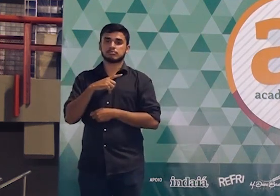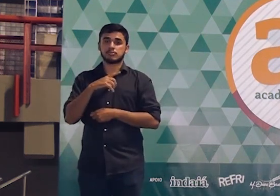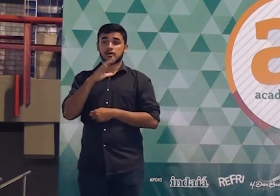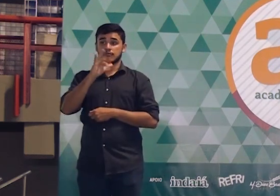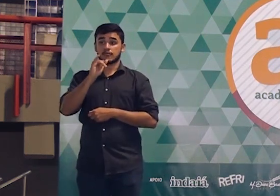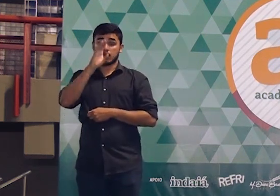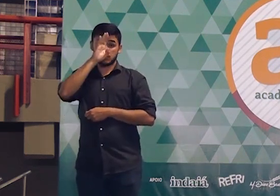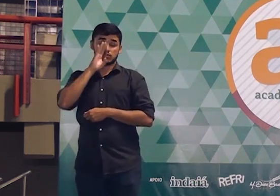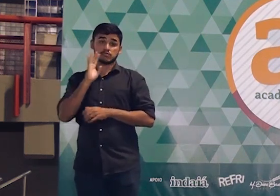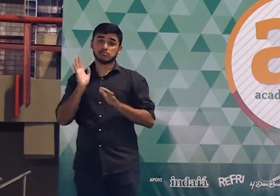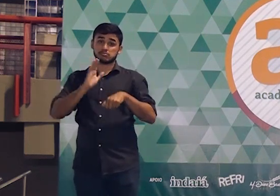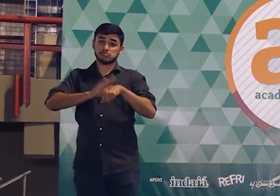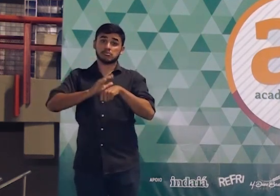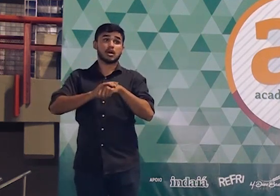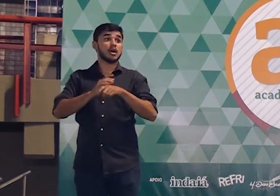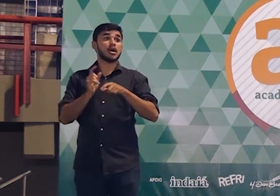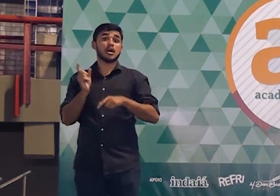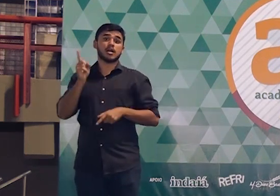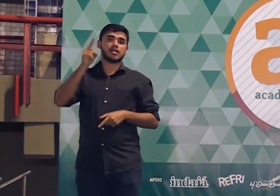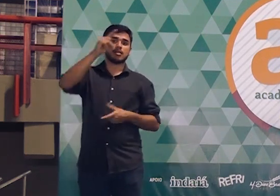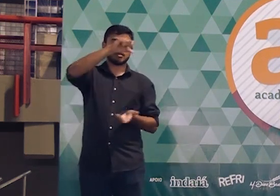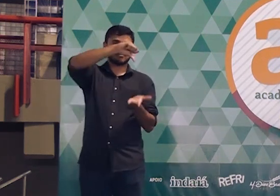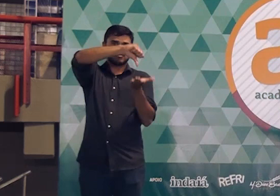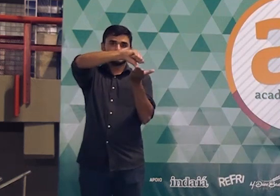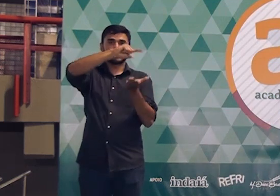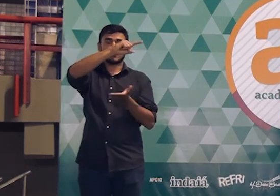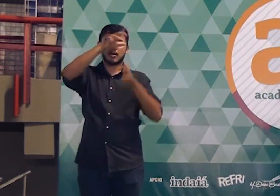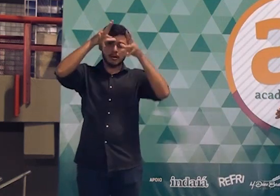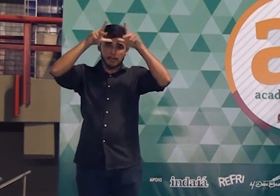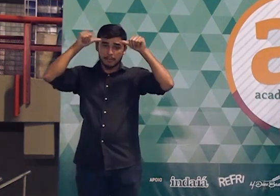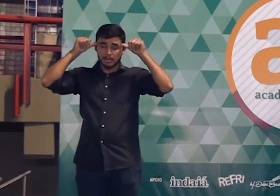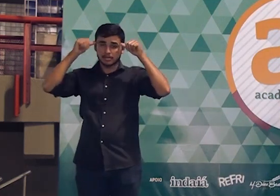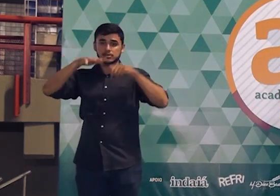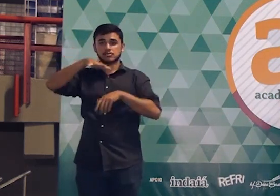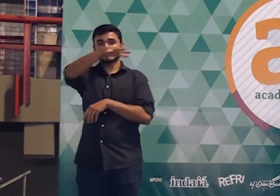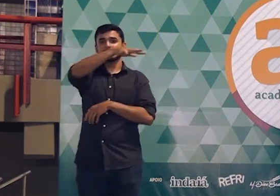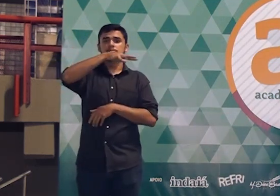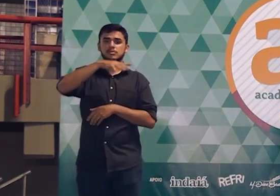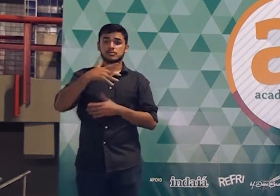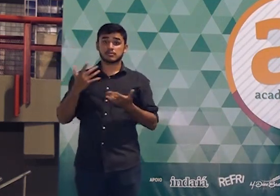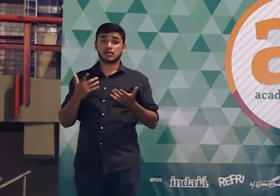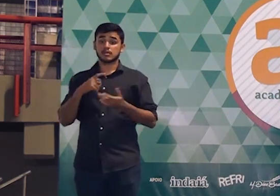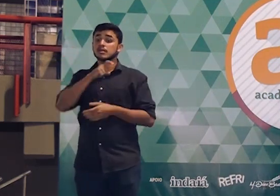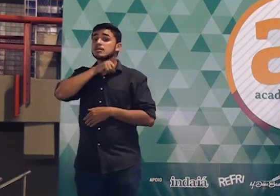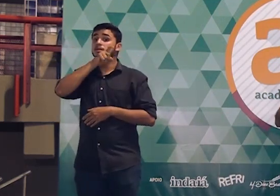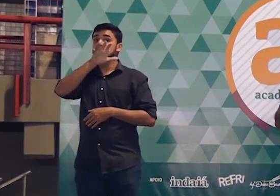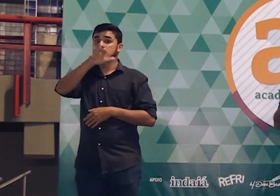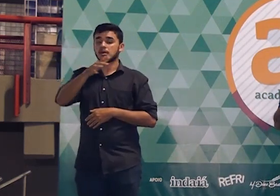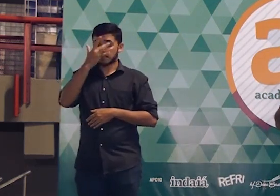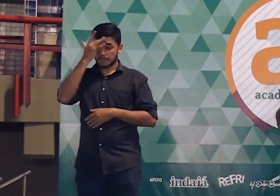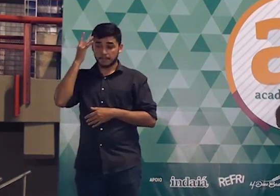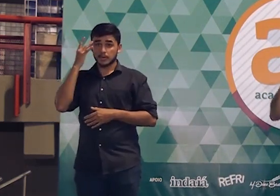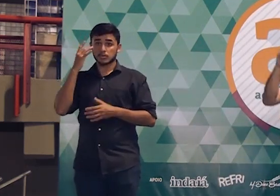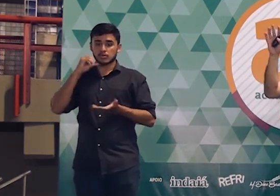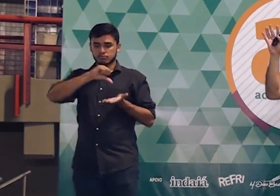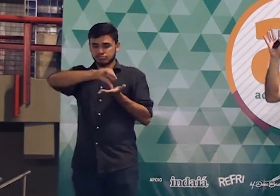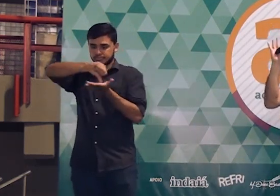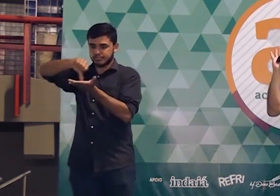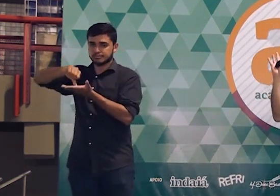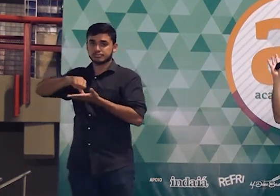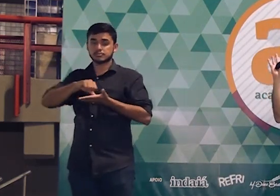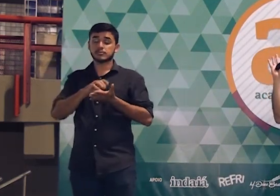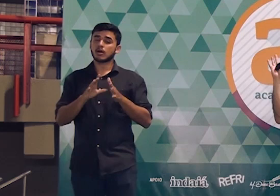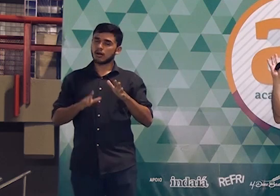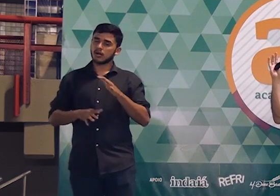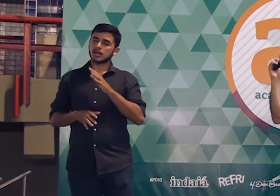não discute. Mas, sem dúvida nenhuma, tá? Incentivo fiscal é bom, atrai. Agora, você